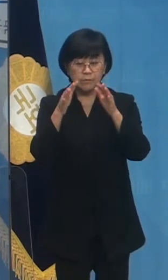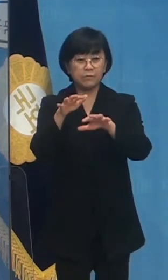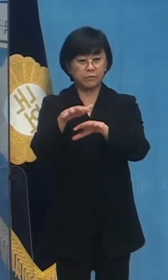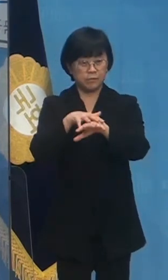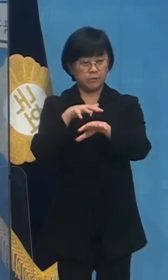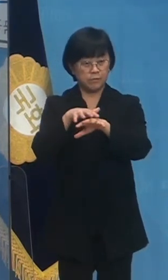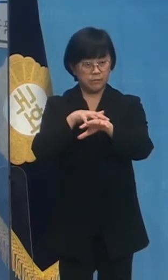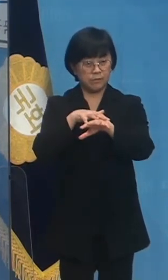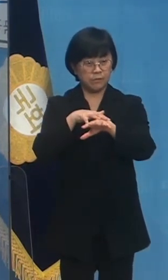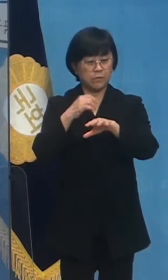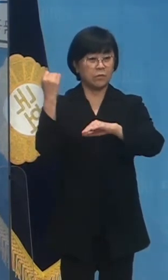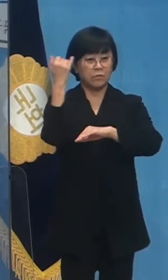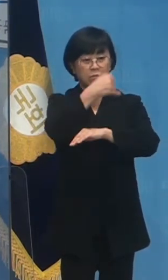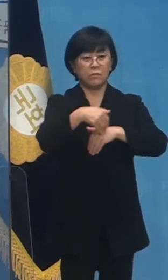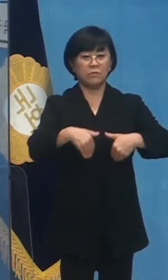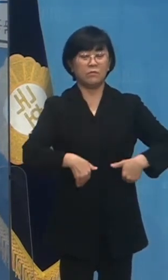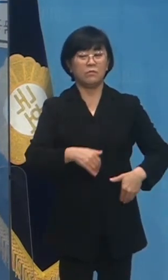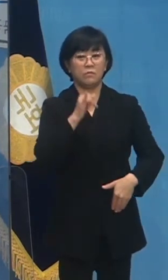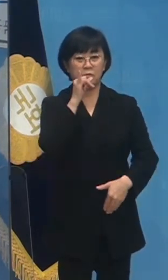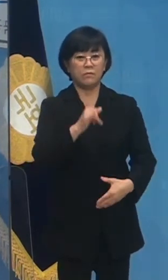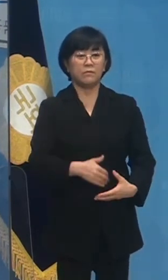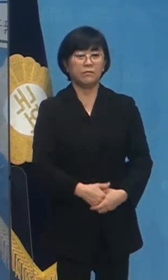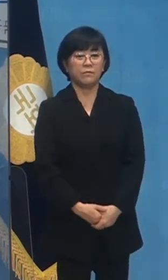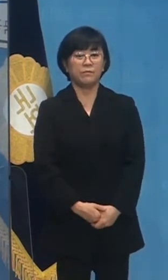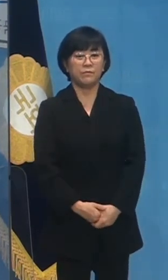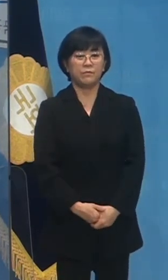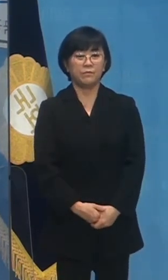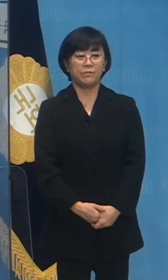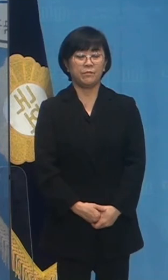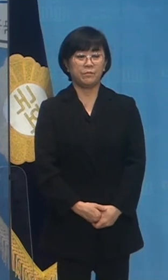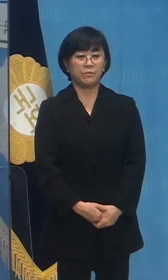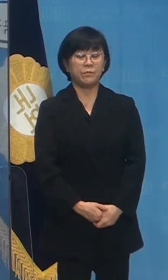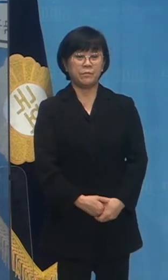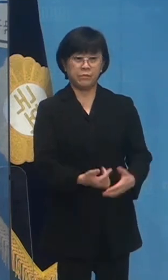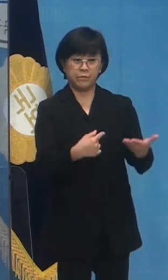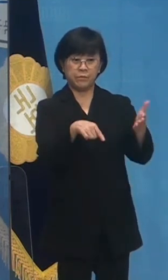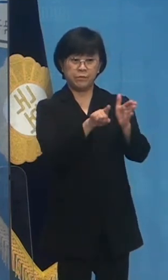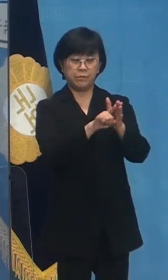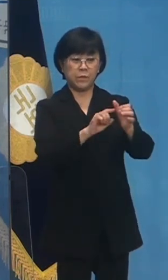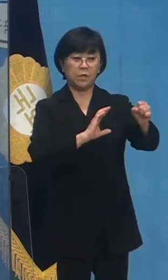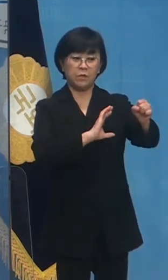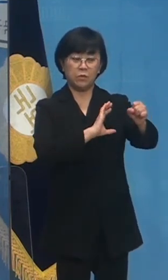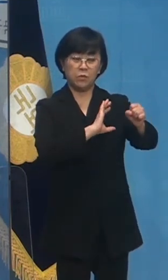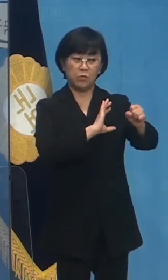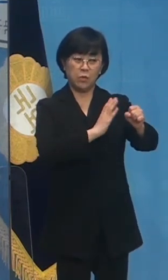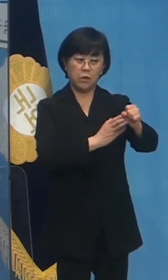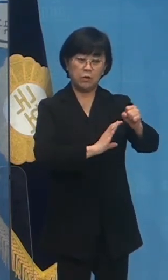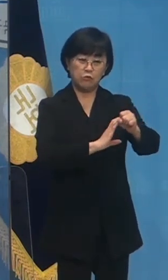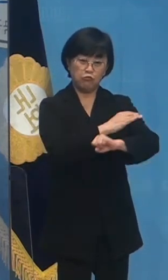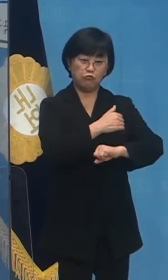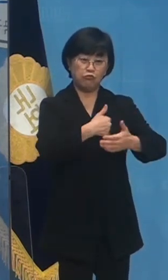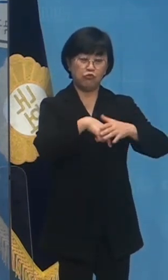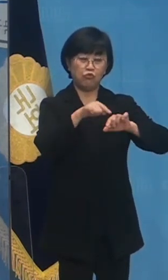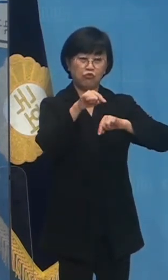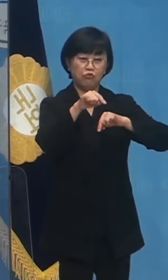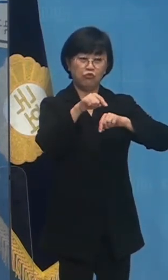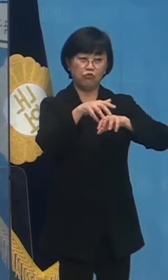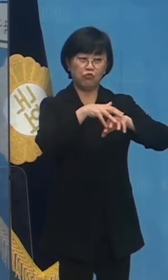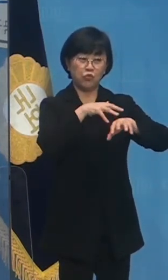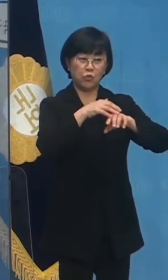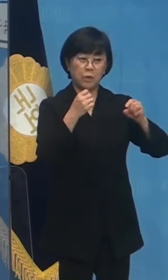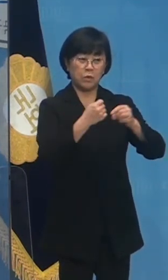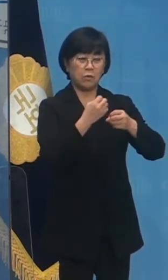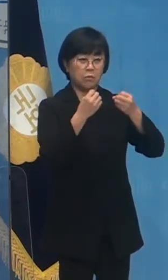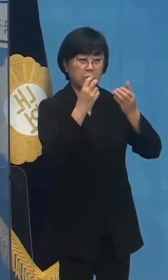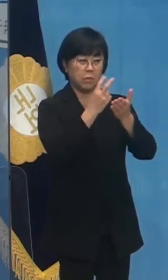체제를 기획해야 합니다. 이걸 담아내자면 권력구조도 바뀌어야 하고 또 개헌을 하지 않을